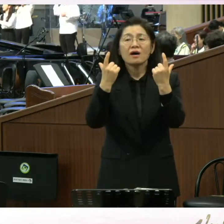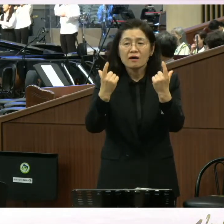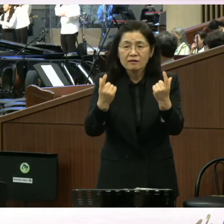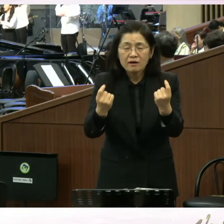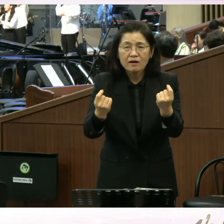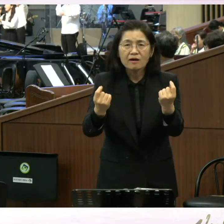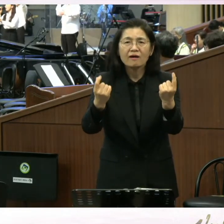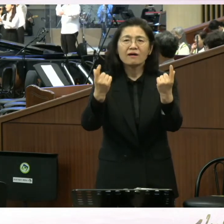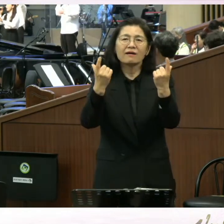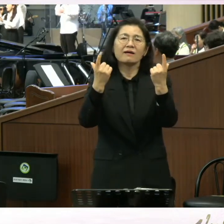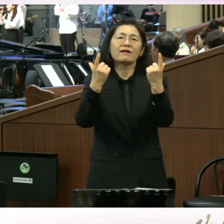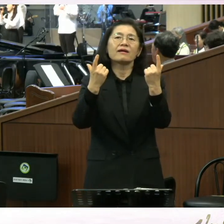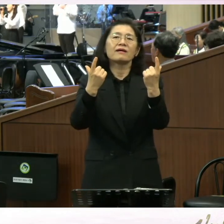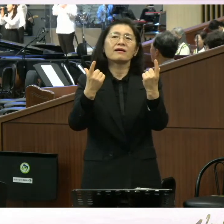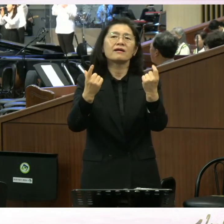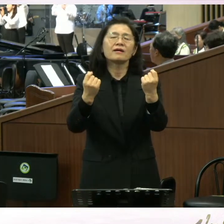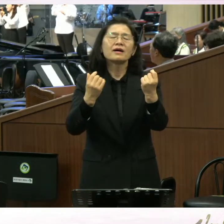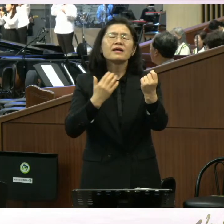장미꽃처럼